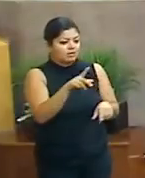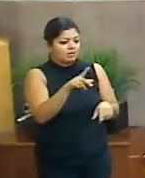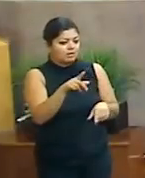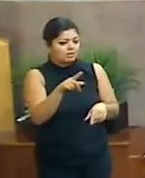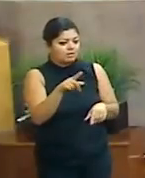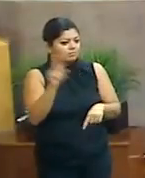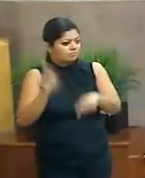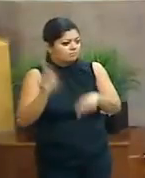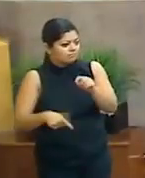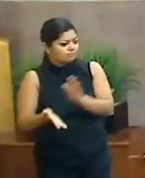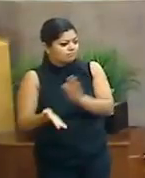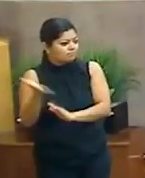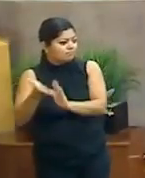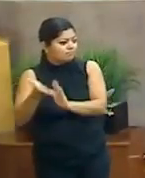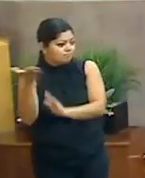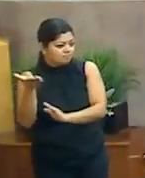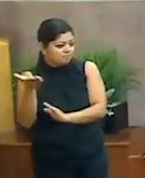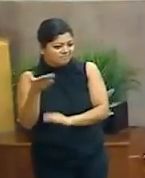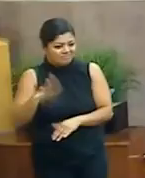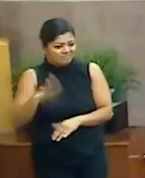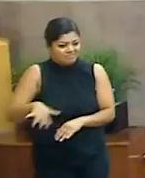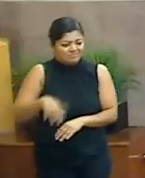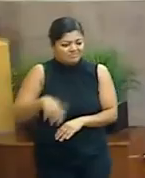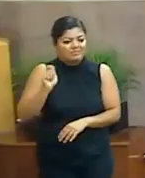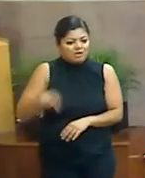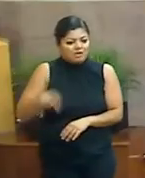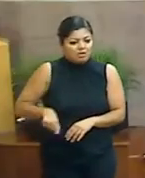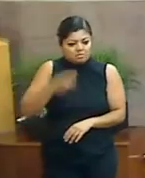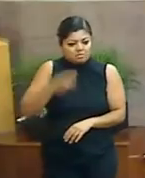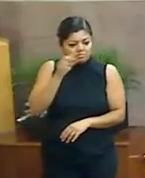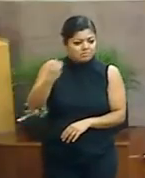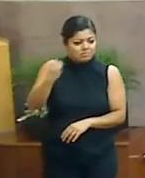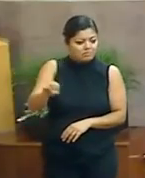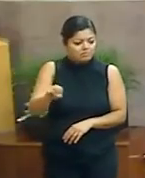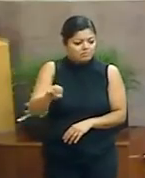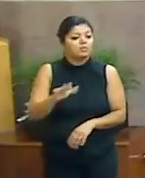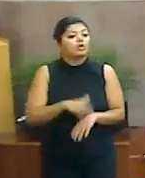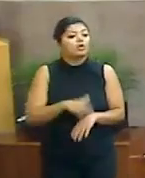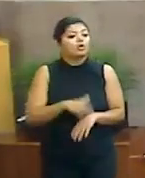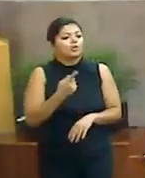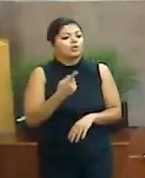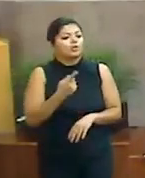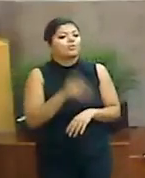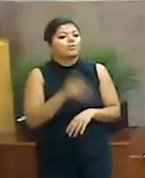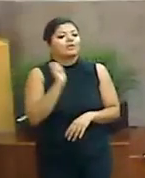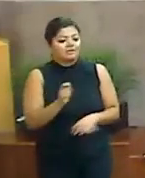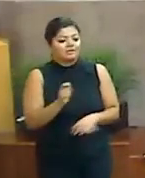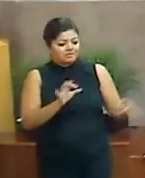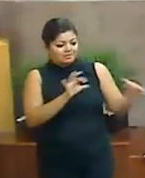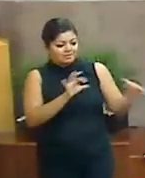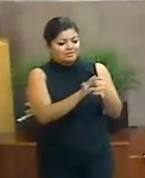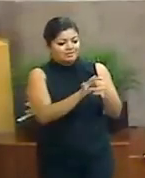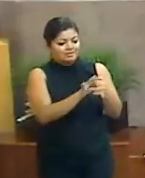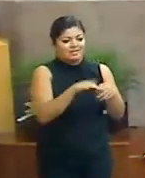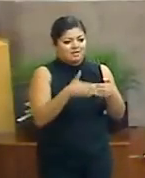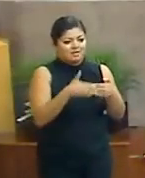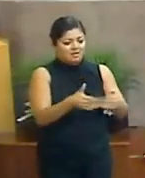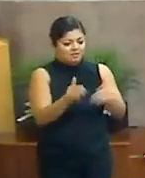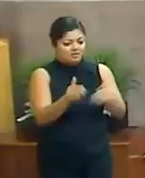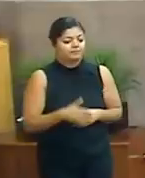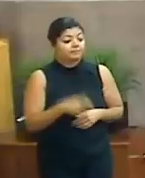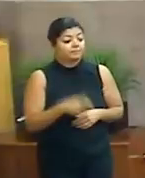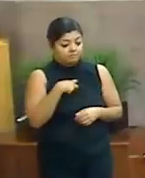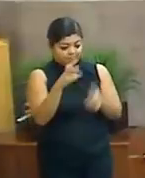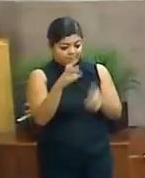mencionó europeos que se consideren como trascendentes en la vida pública del estado como se estableció una cuenta